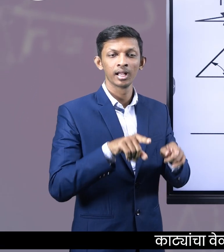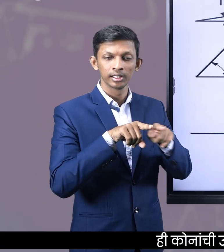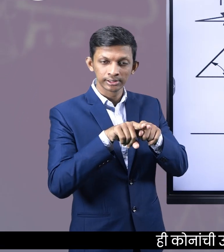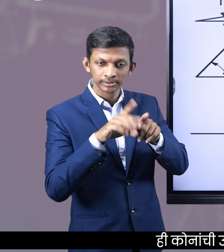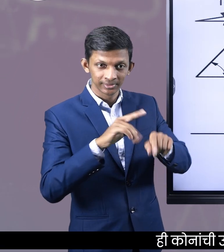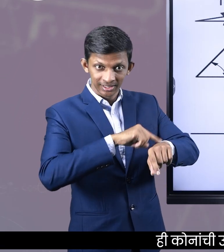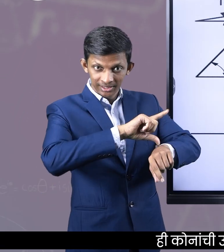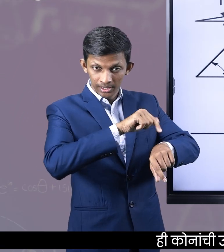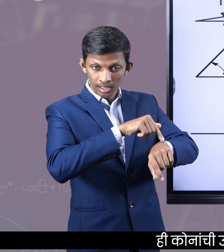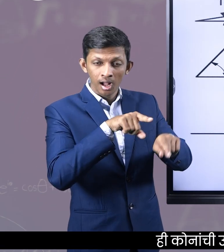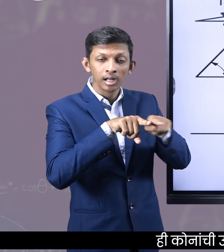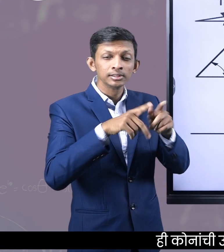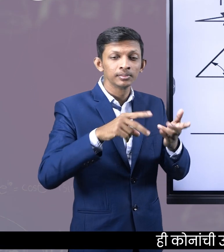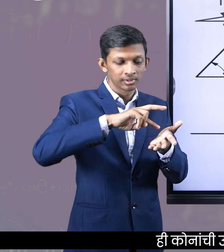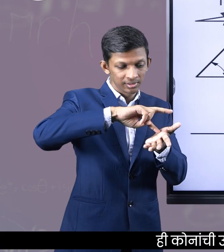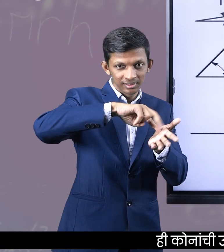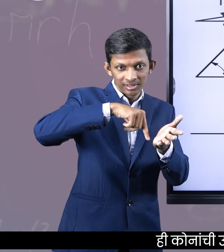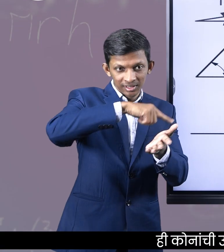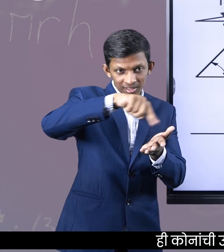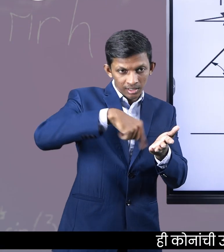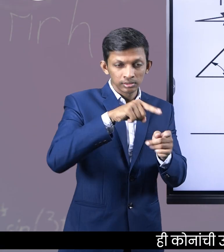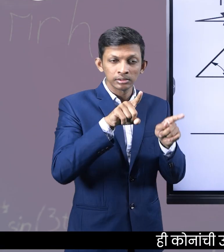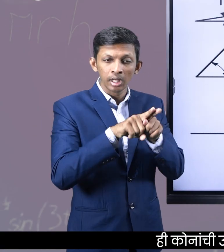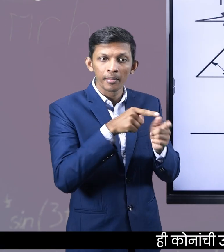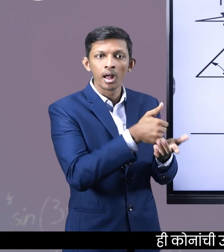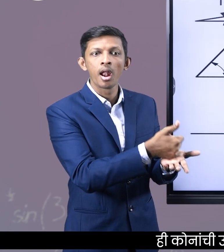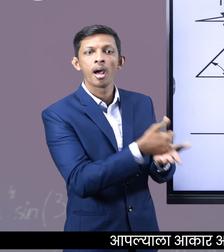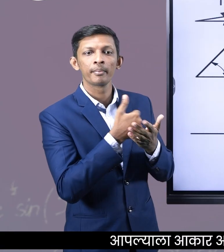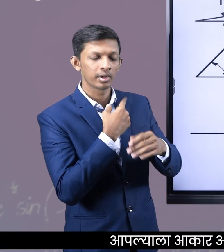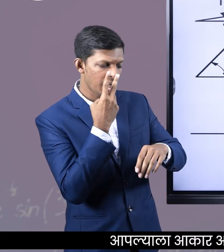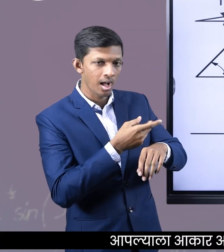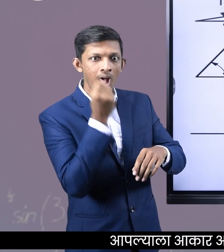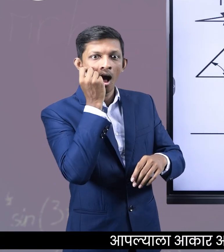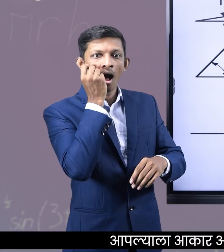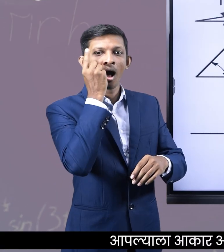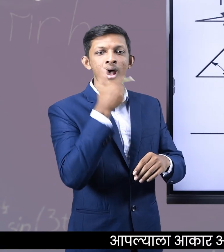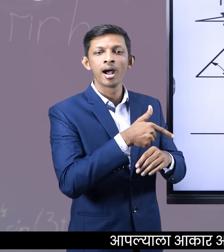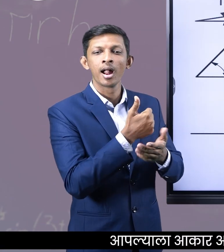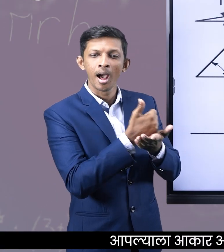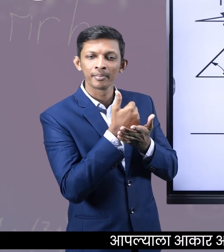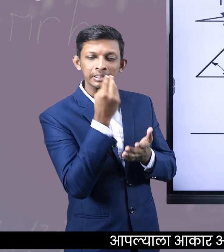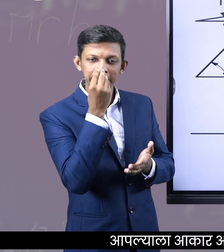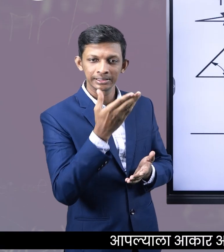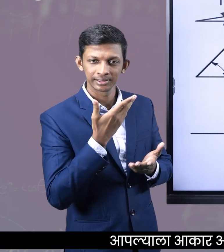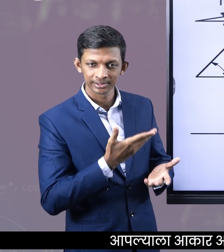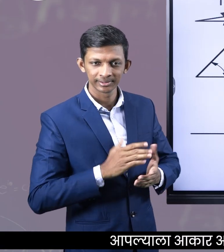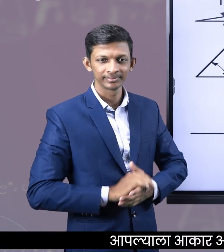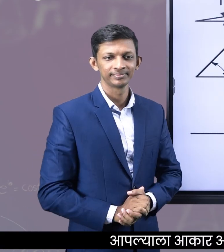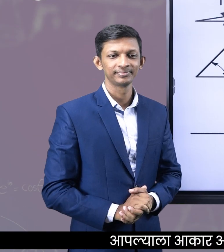ही कोनांची उदाहरणे आहेत. भूमितीमध्ये कोन आपल्याला आकार आणि दिशा निर्देश समजण्यास मदत